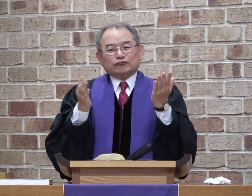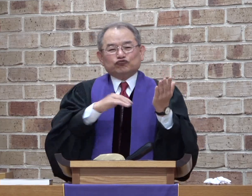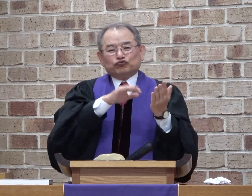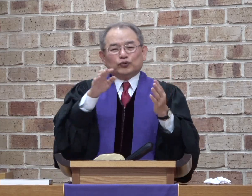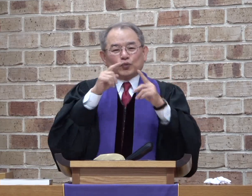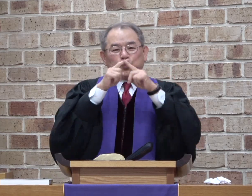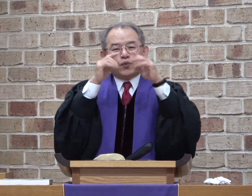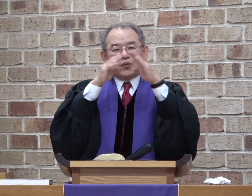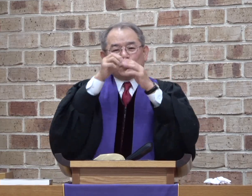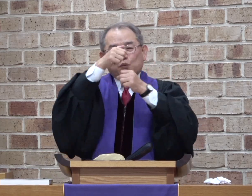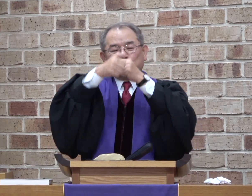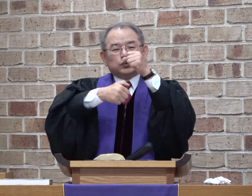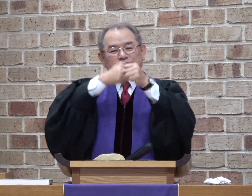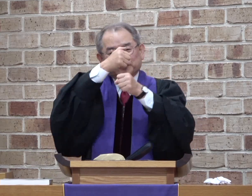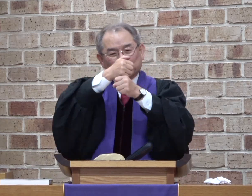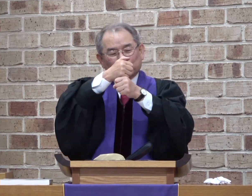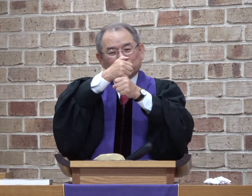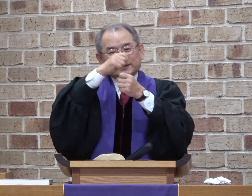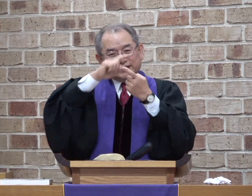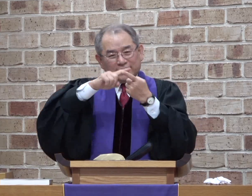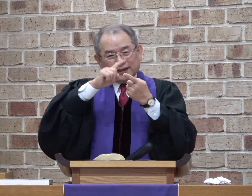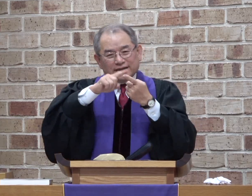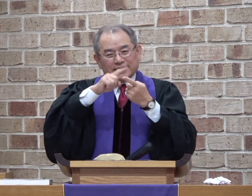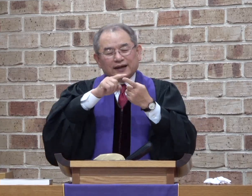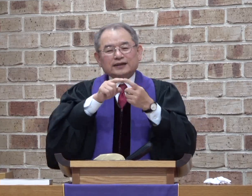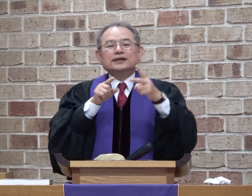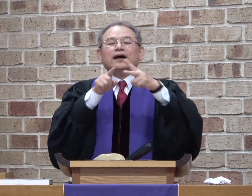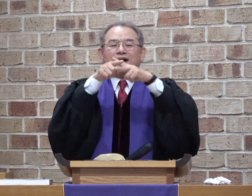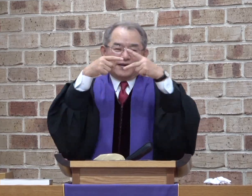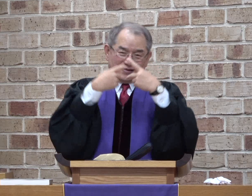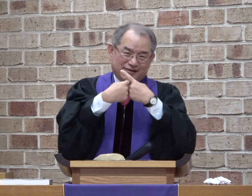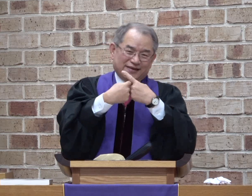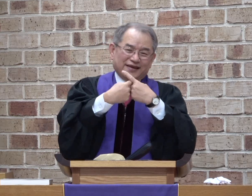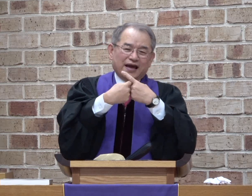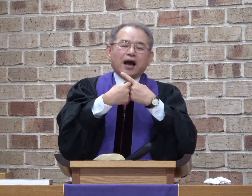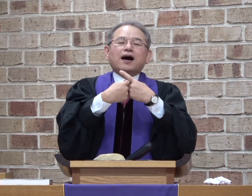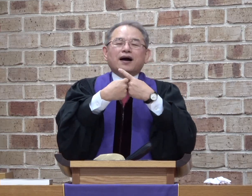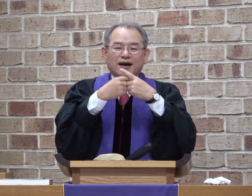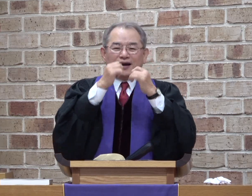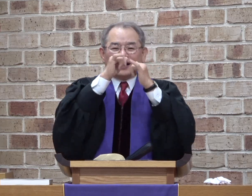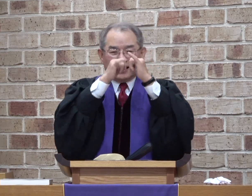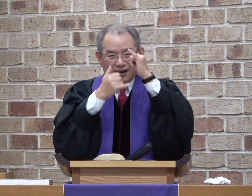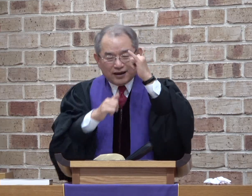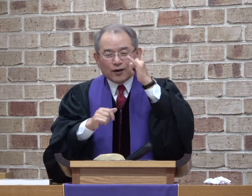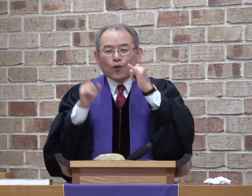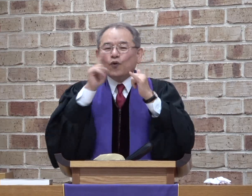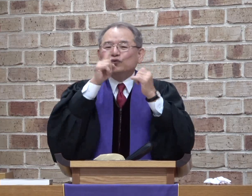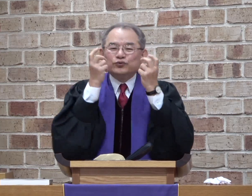보면 50년 동안의 그 역사에 대해서 잘 이해하고